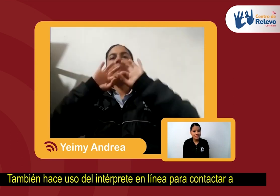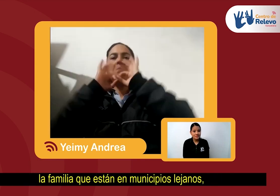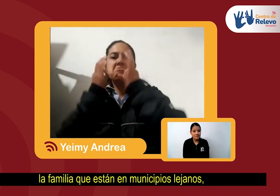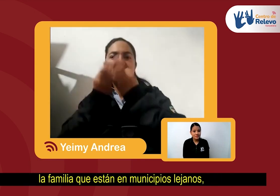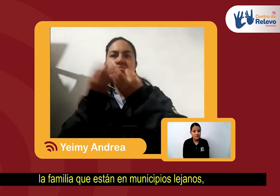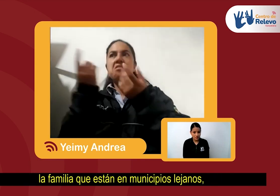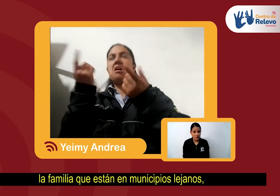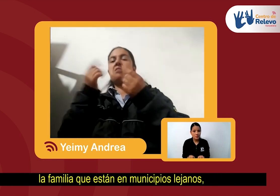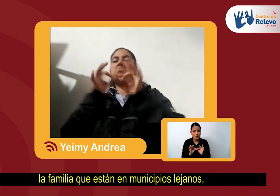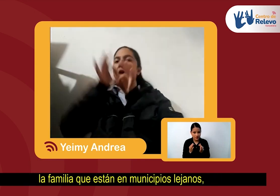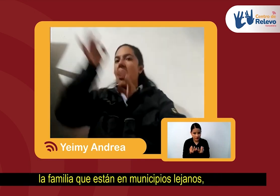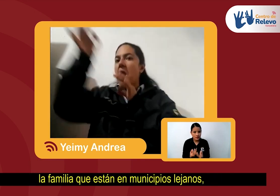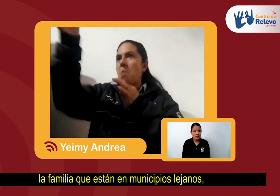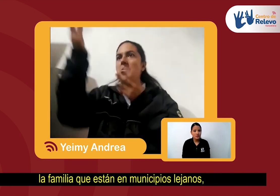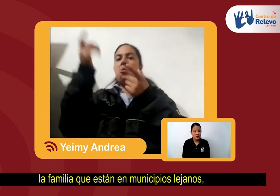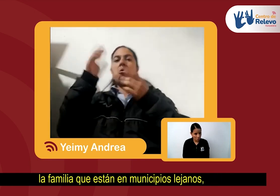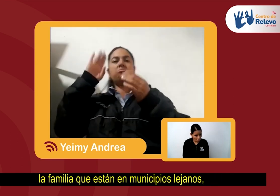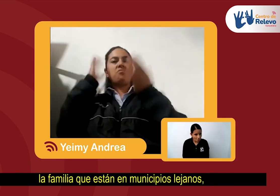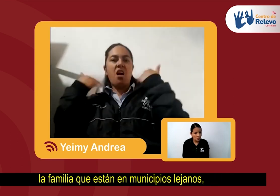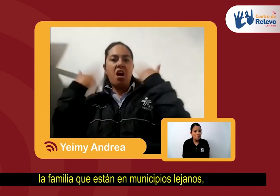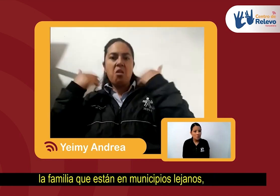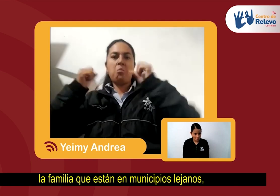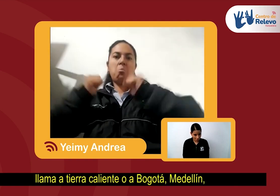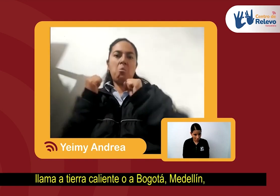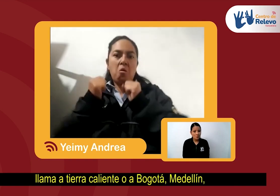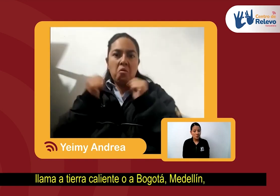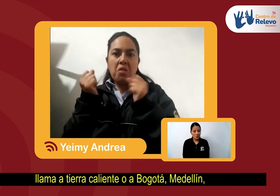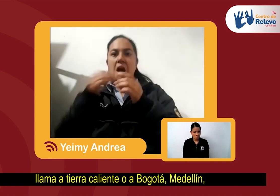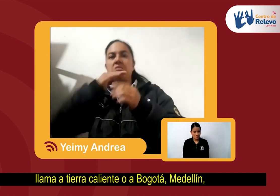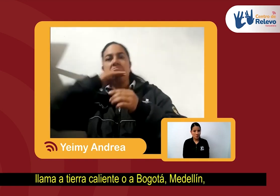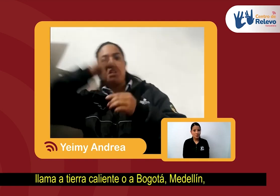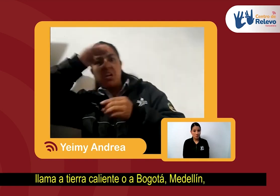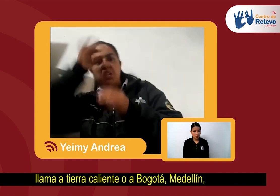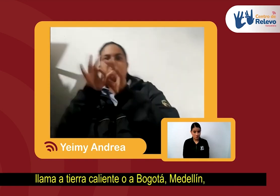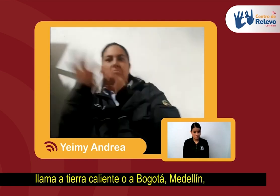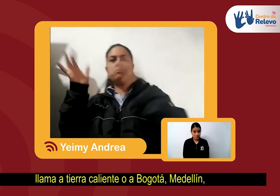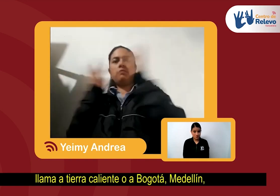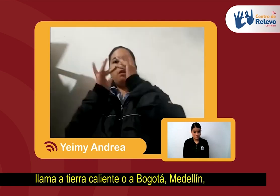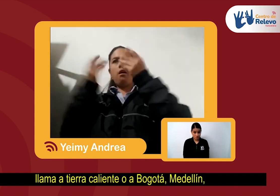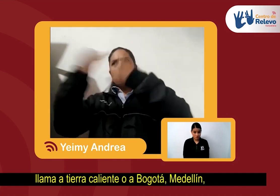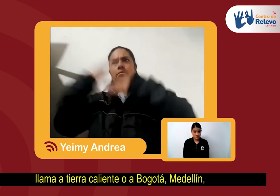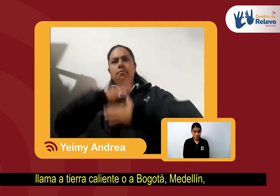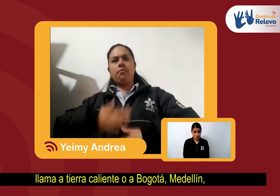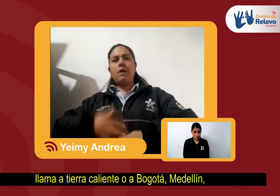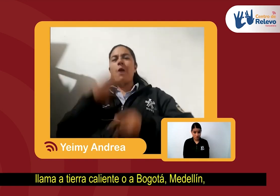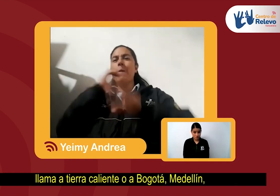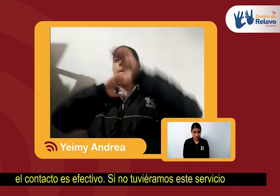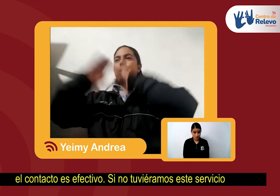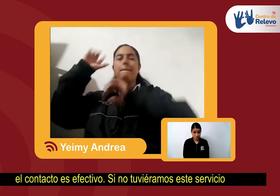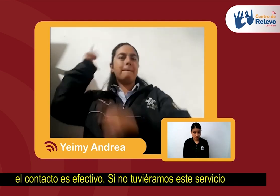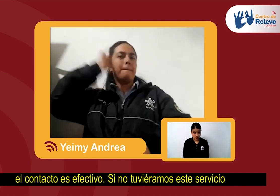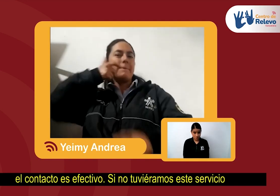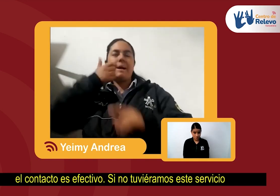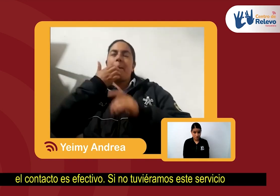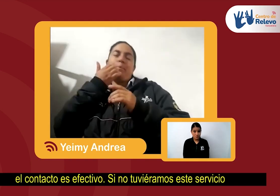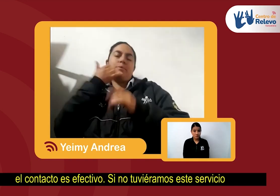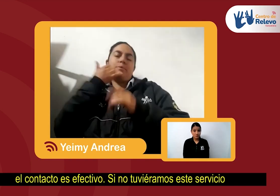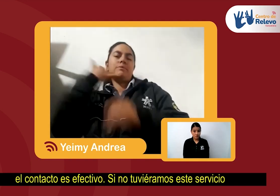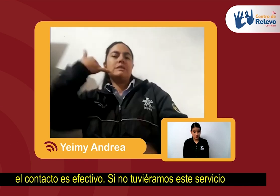a la familia, que está en municipios lejanos, llama a Tierra Caliente o a Bogotá, Medellín. El contacto es efectivo. Si no